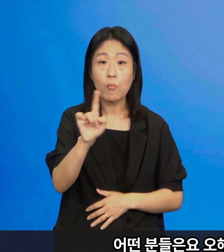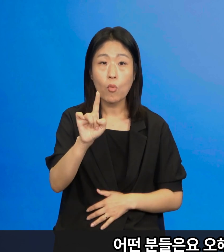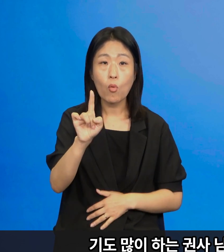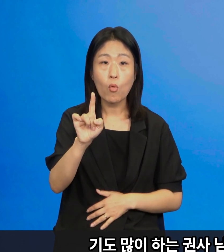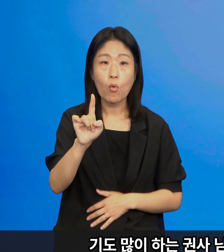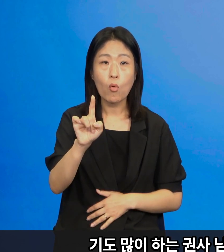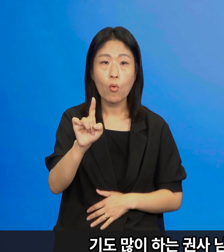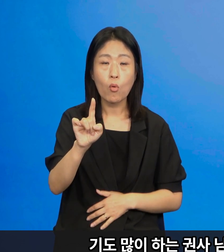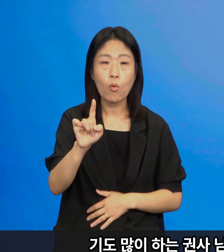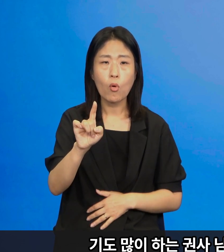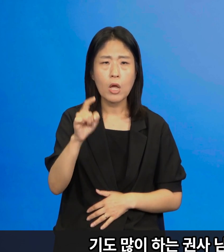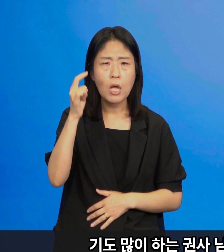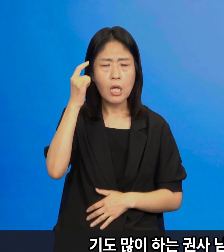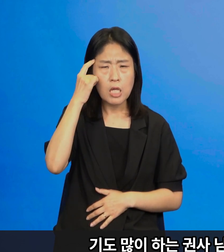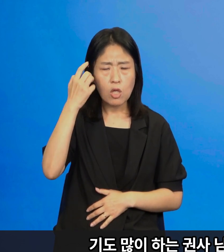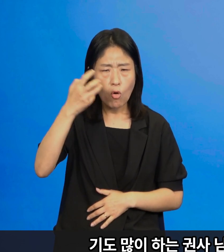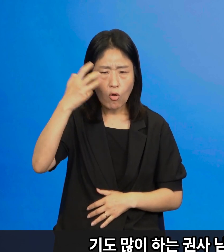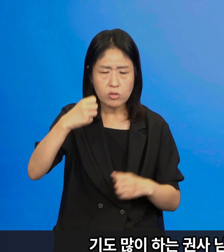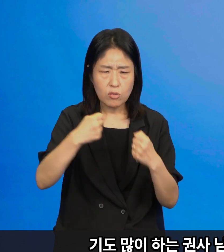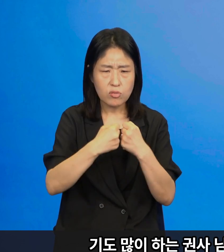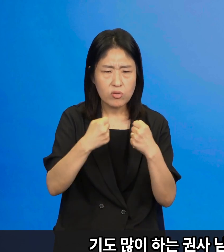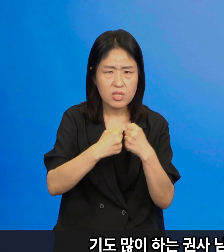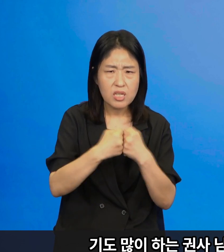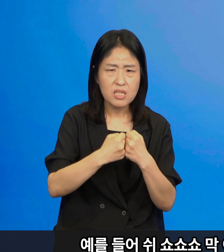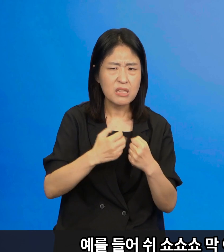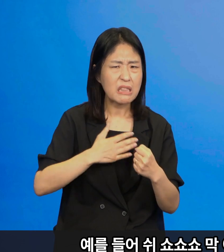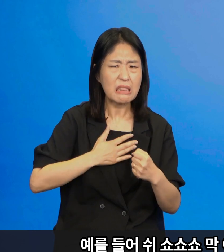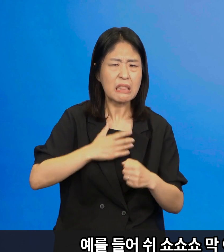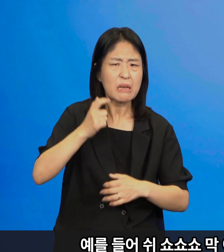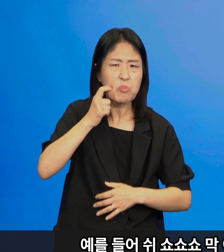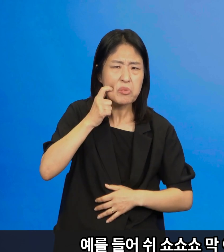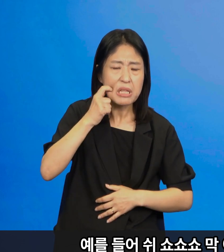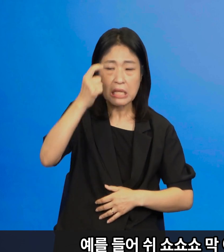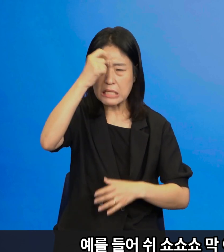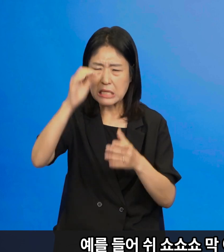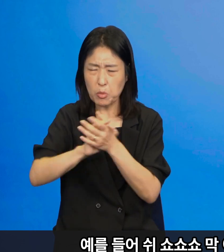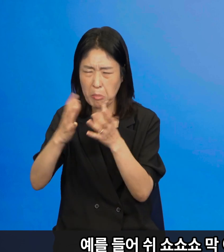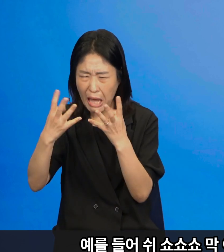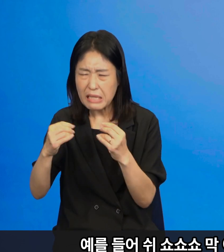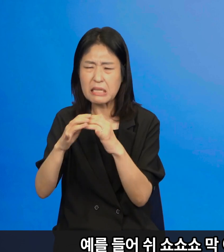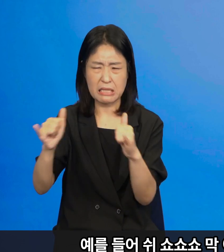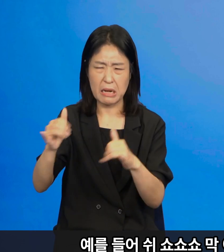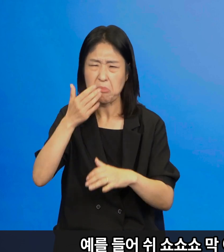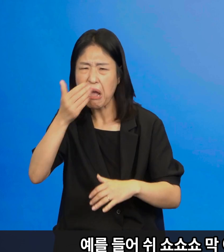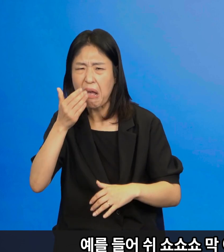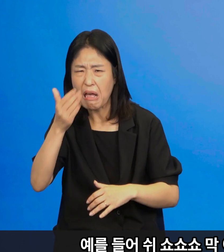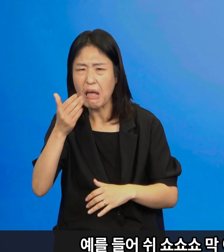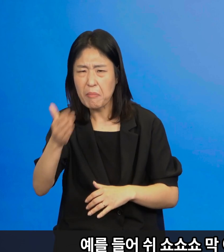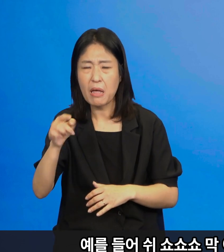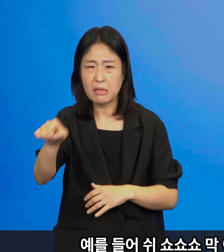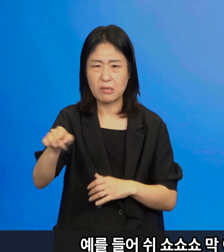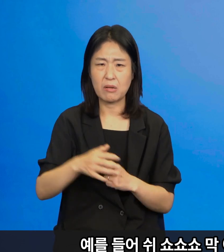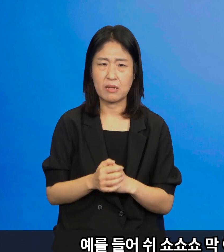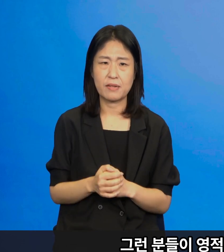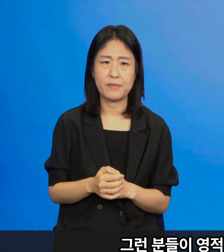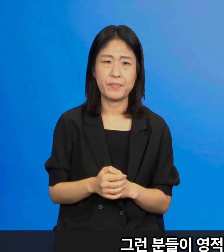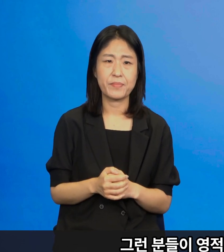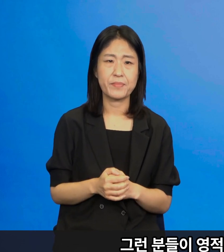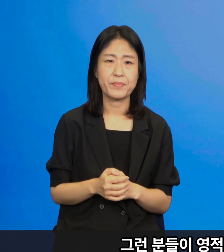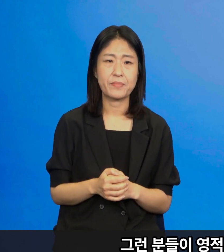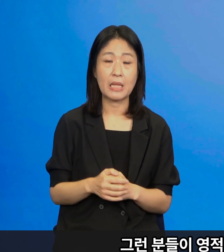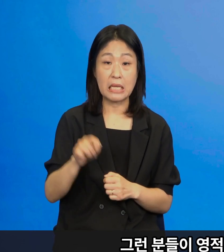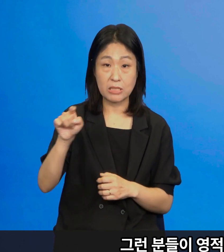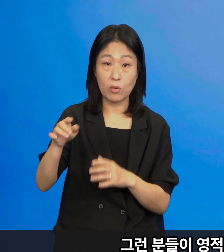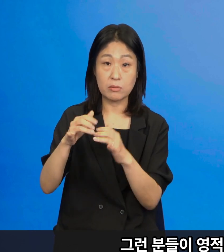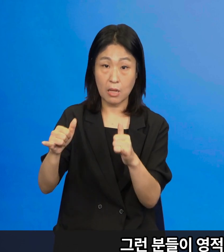전쟁은 기도 많이 하는 권사님들이 하는 거라고 생각해요. 예를 들어 막 이렇게 기도하는 분들 있죠. 그런